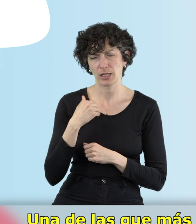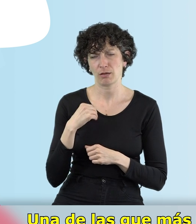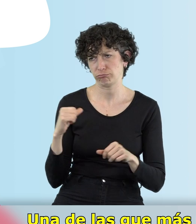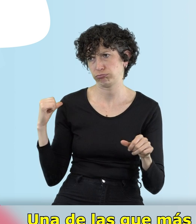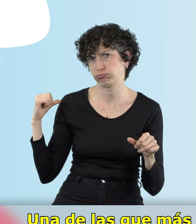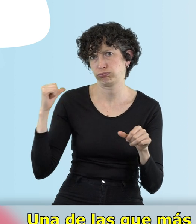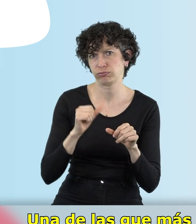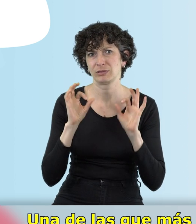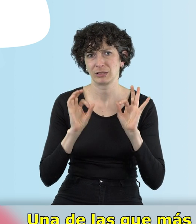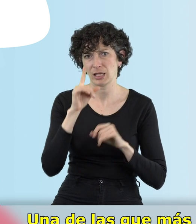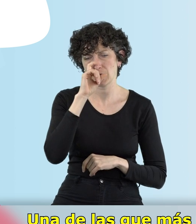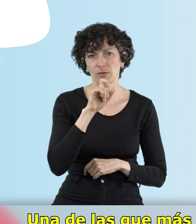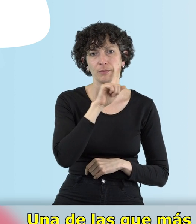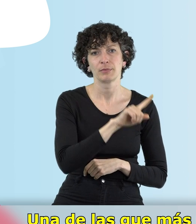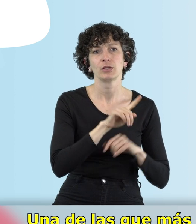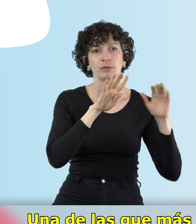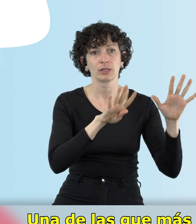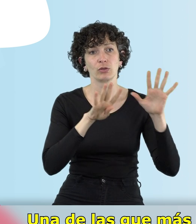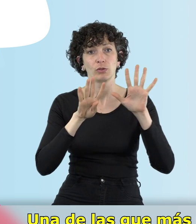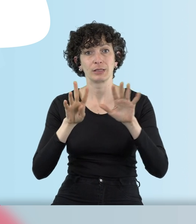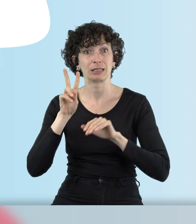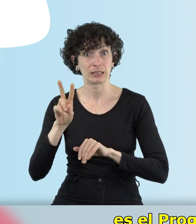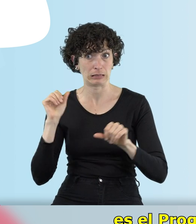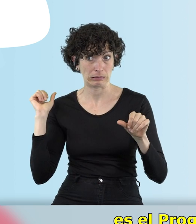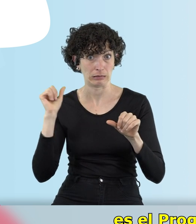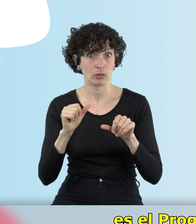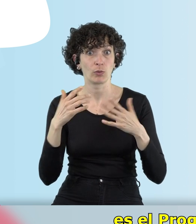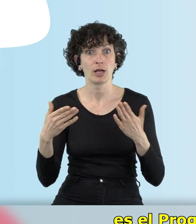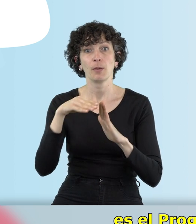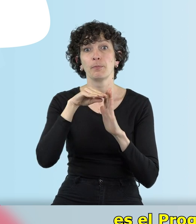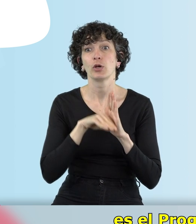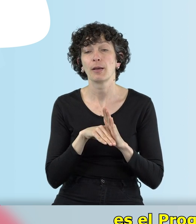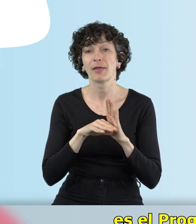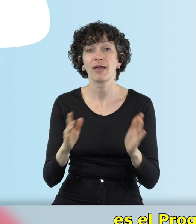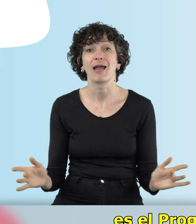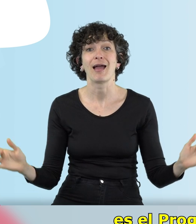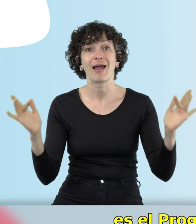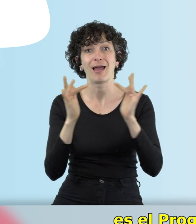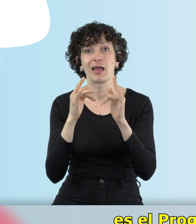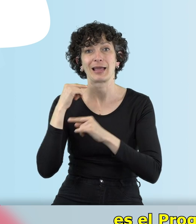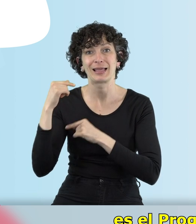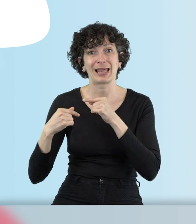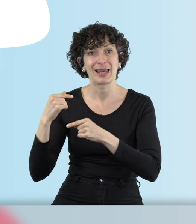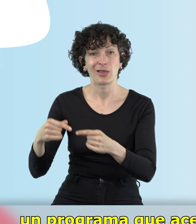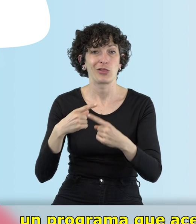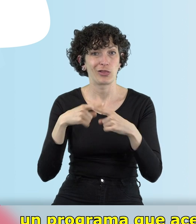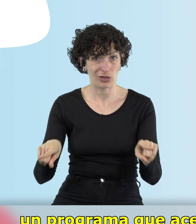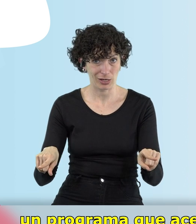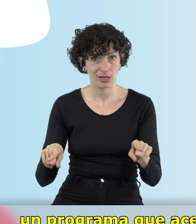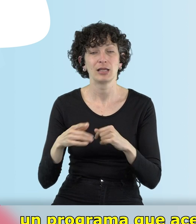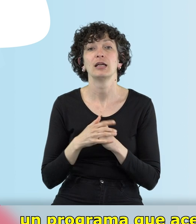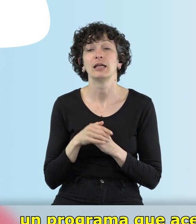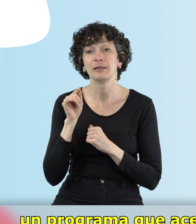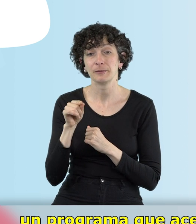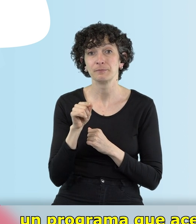en concreto desde el año 1997, es el Programa de Acercamiento Intergeneracional. Un